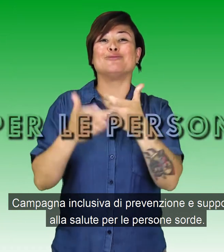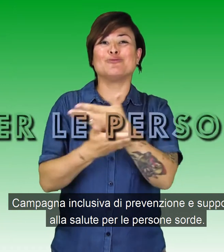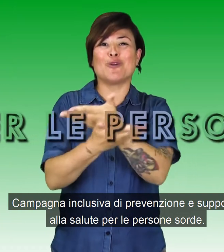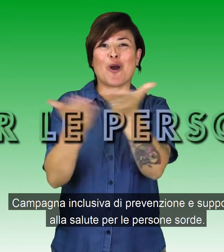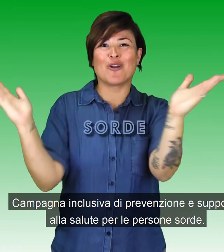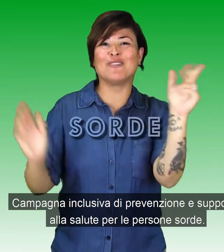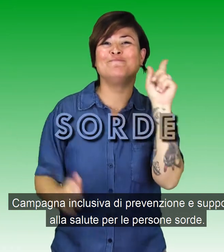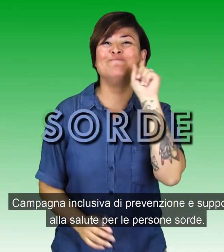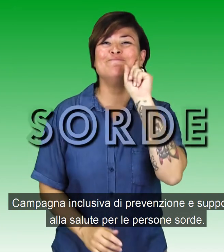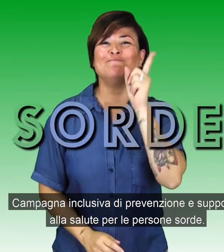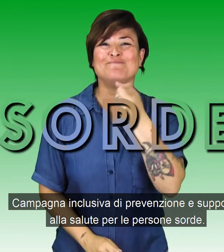persone sorde.